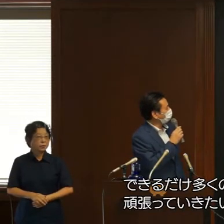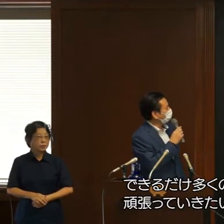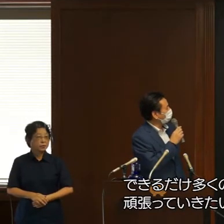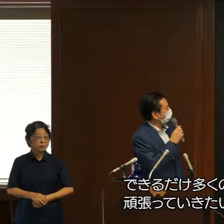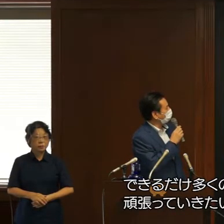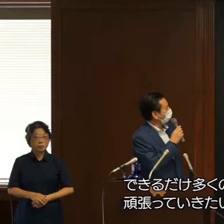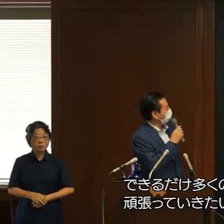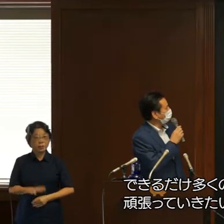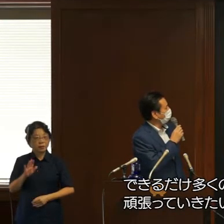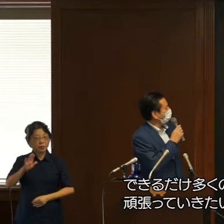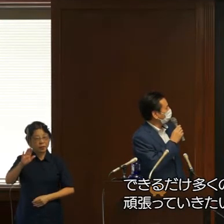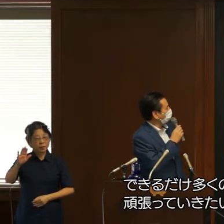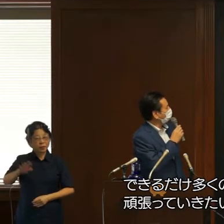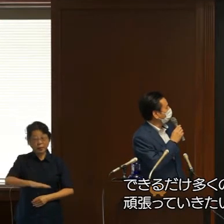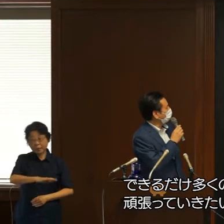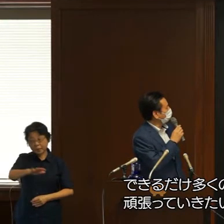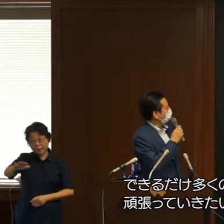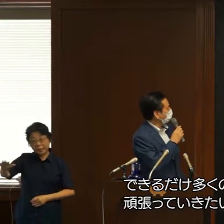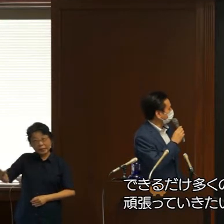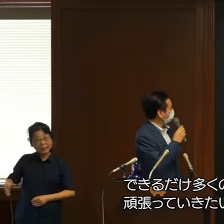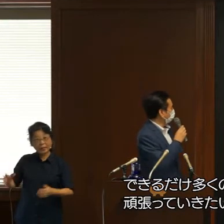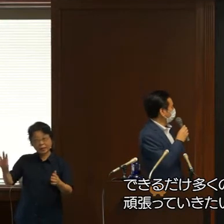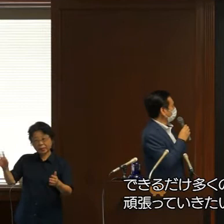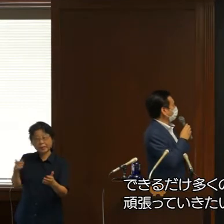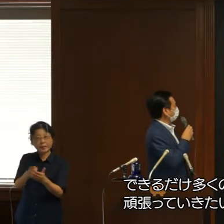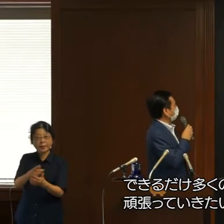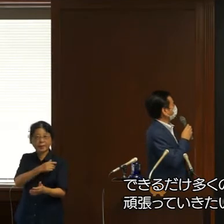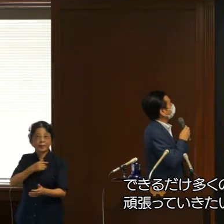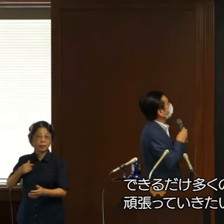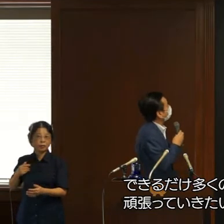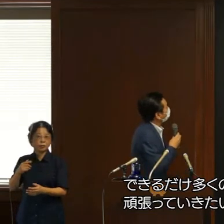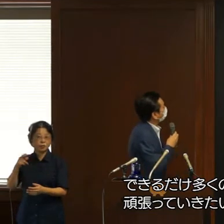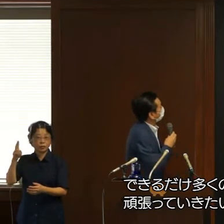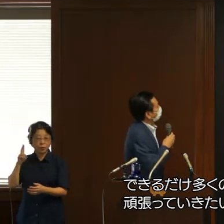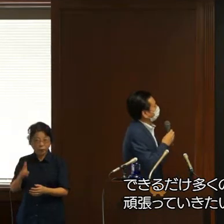だけ多くの人が参加できるように頑張っていきたいと思います。はい、